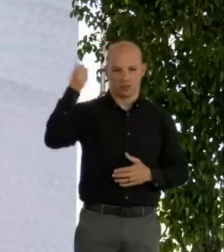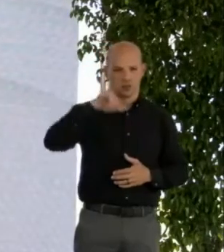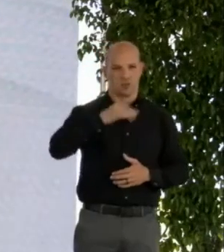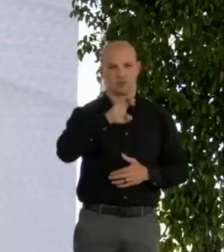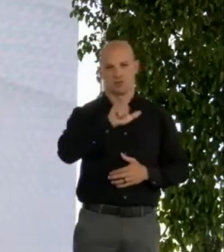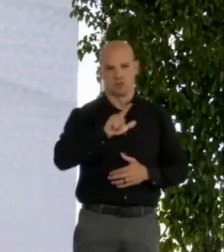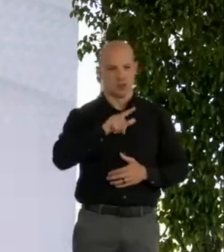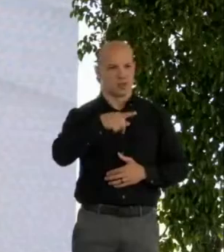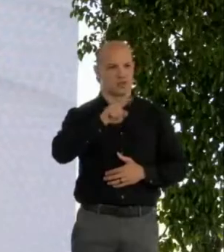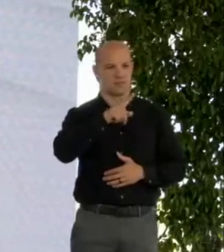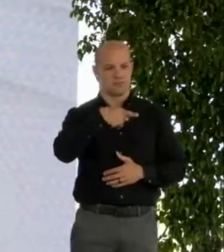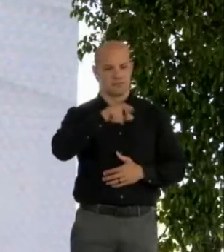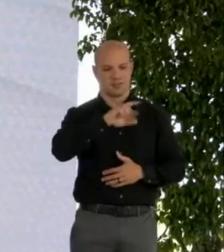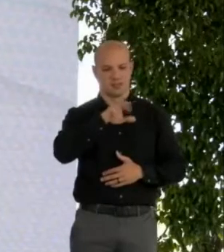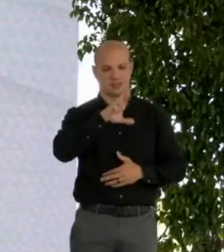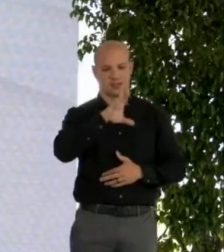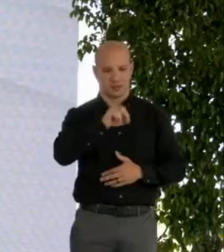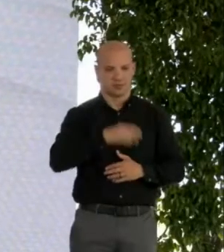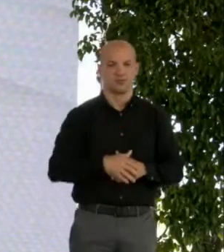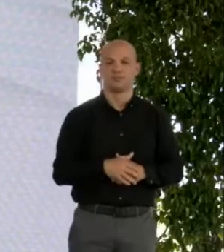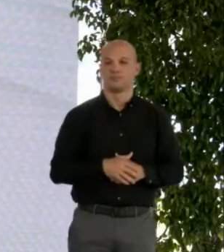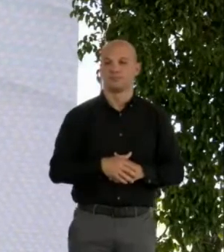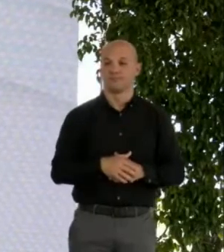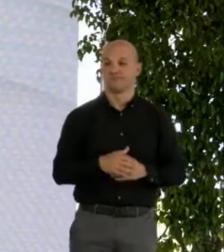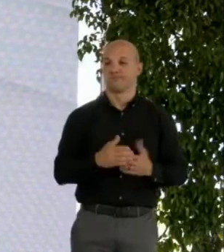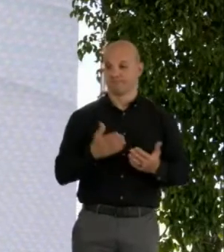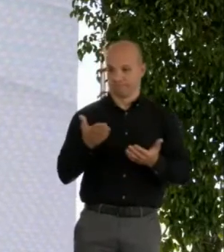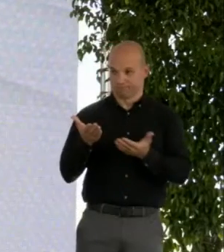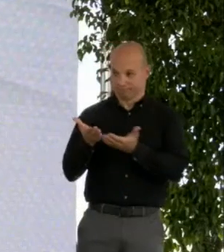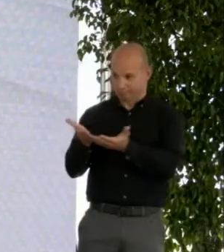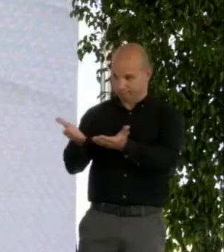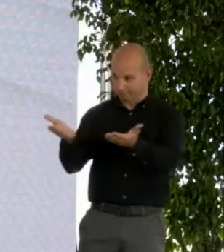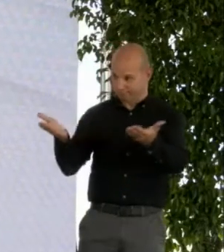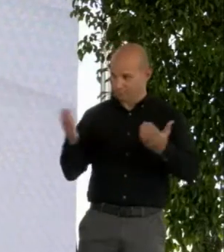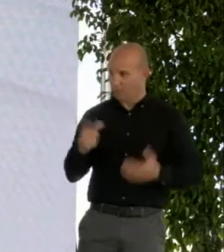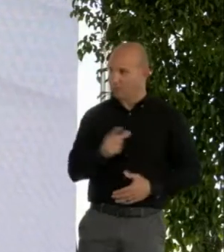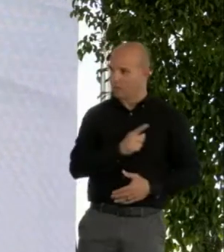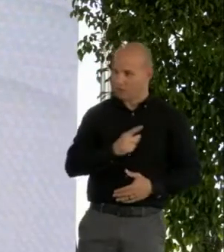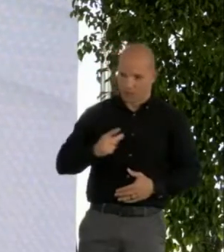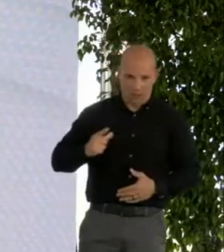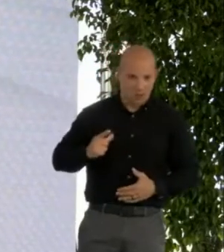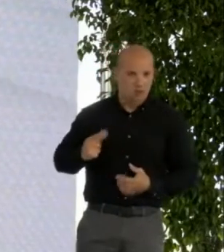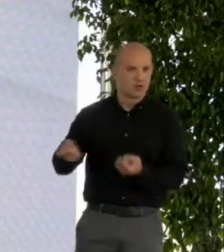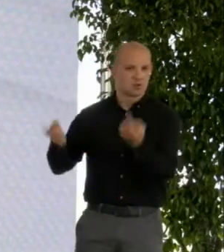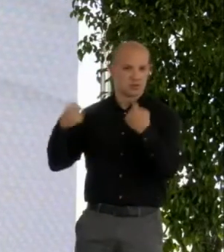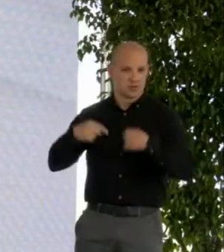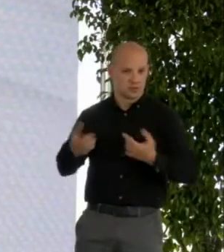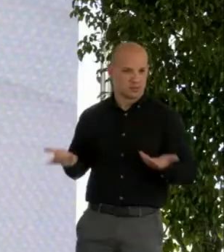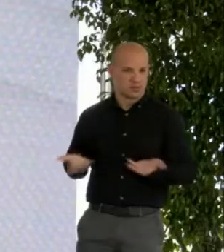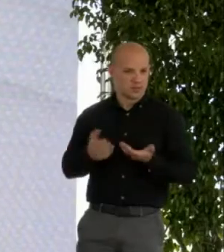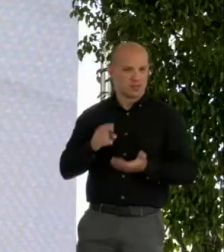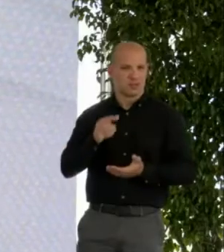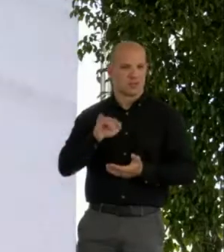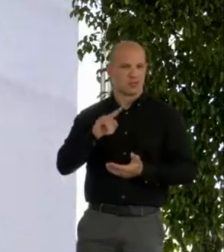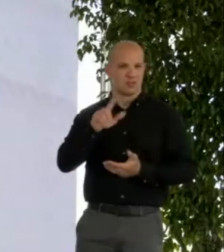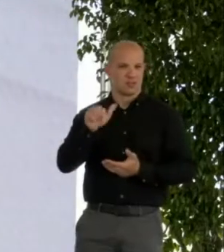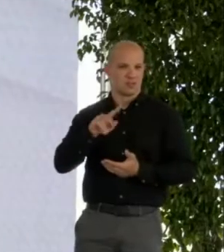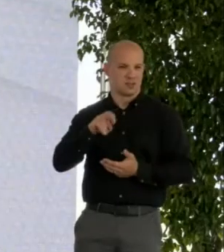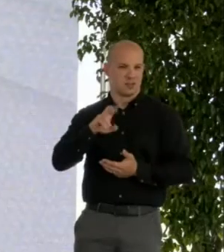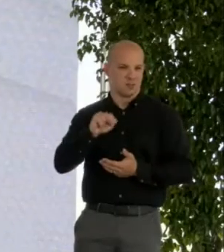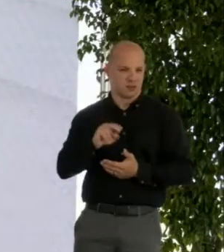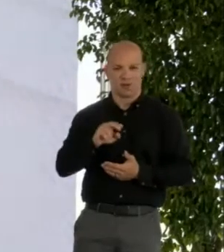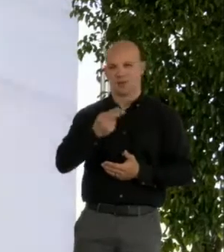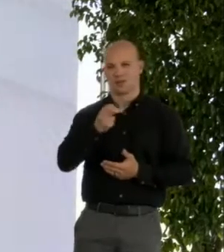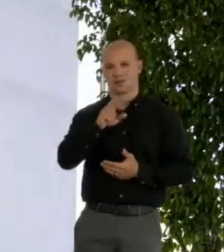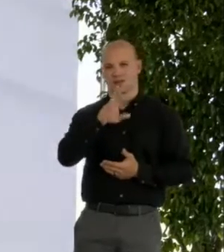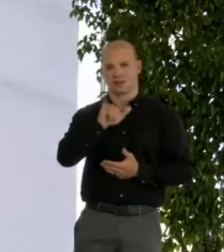Pizá, así como a los distinguidos legisladores y legisladoras que nos acompañan, Nitza Morán, Henry